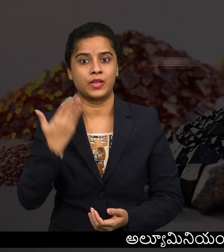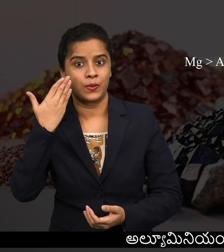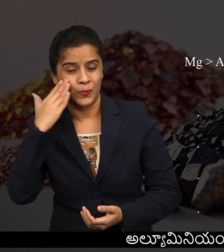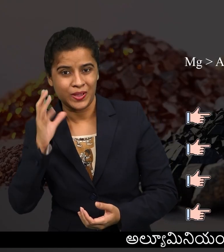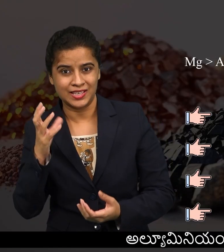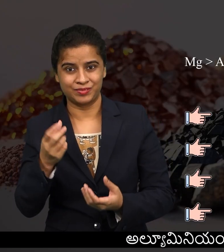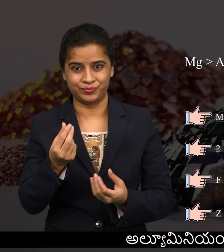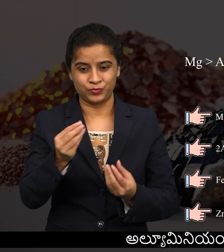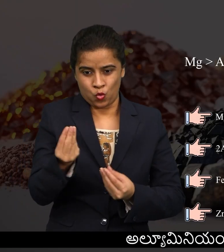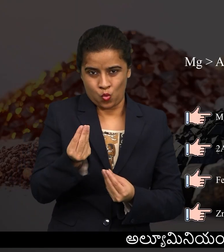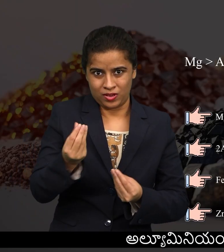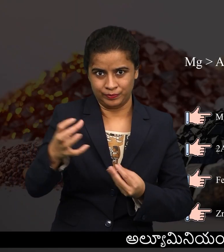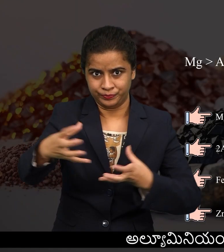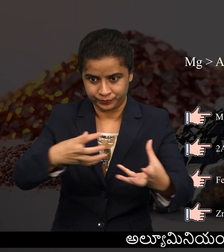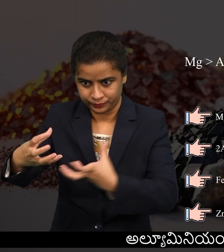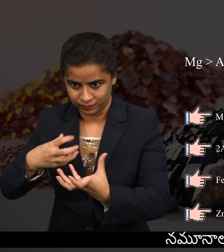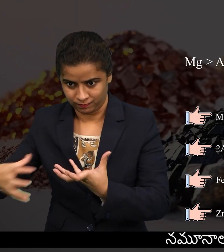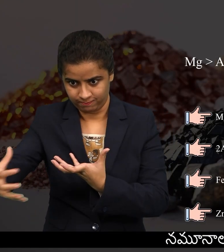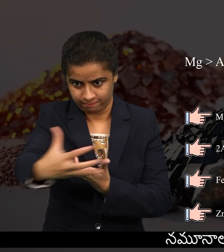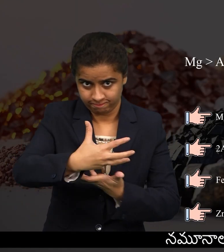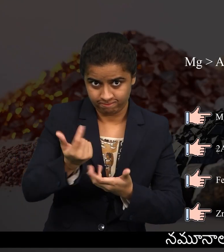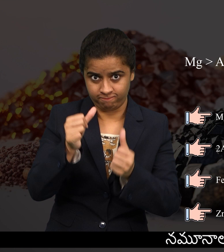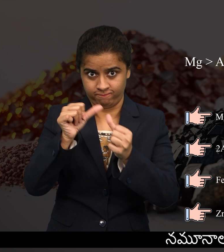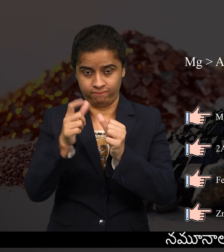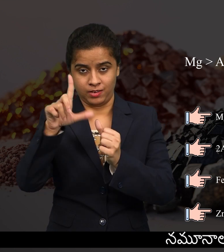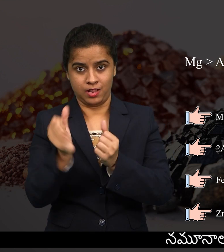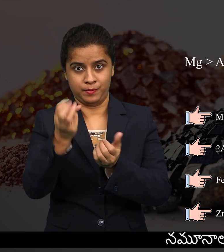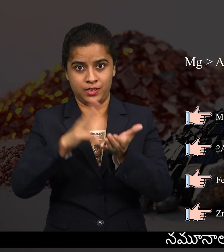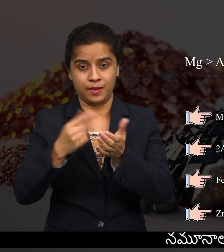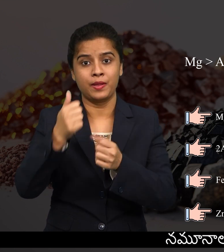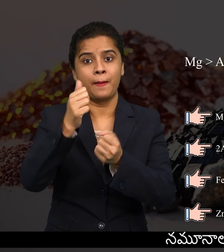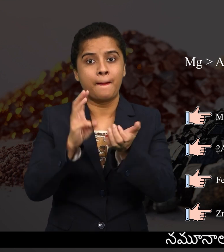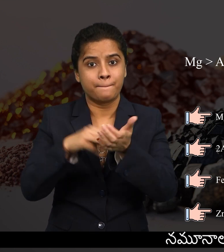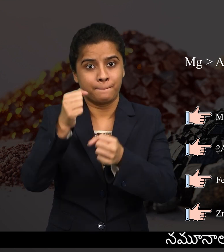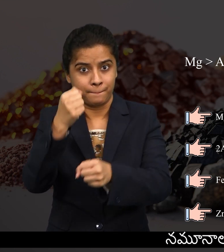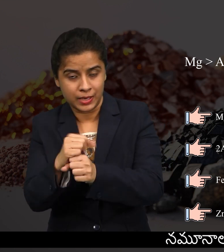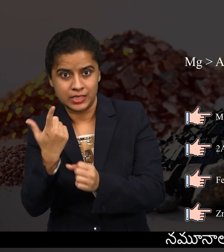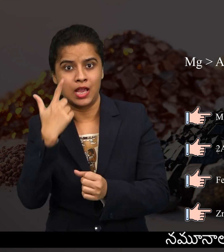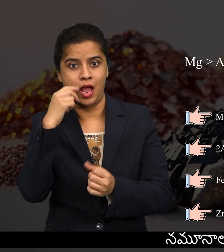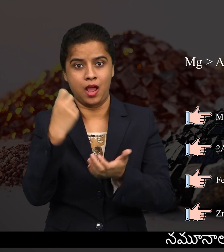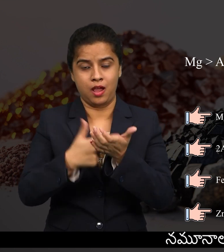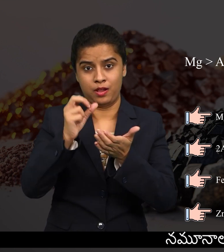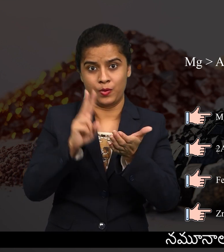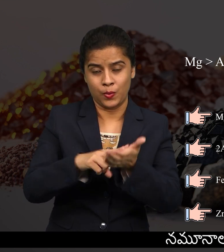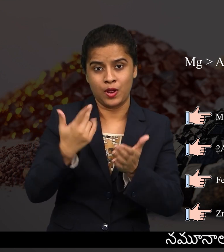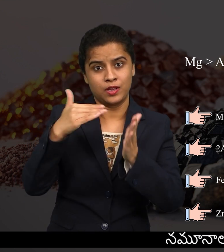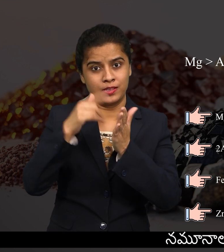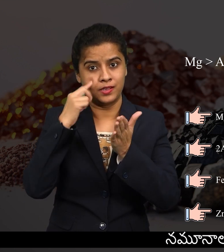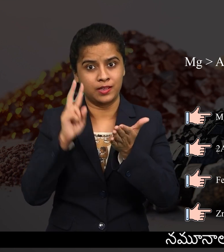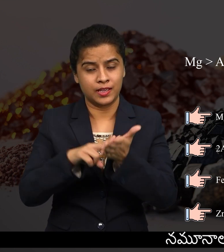అల్యూమినియం, మెగ్నీషియం, ఐరన్ లేదా జింక్ నమూనాలను పలుచని సల్ఫ్యూరిక్ లేదా